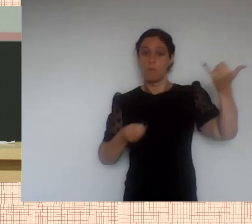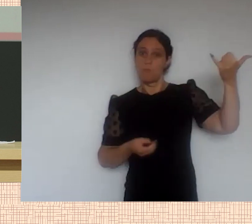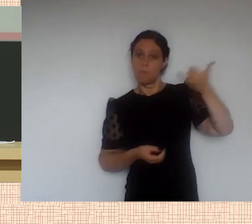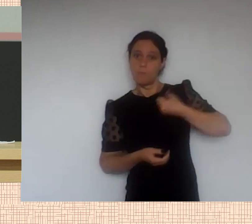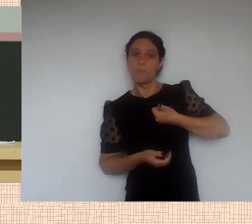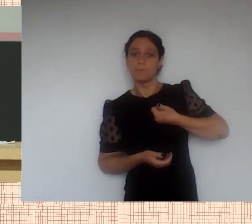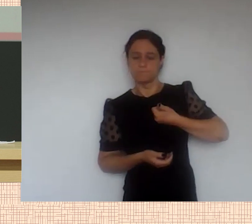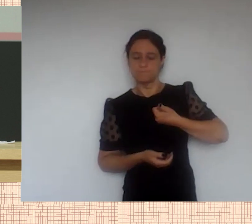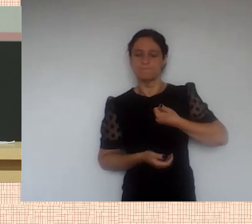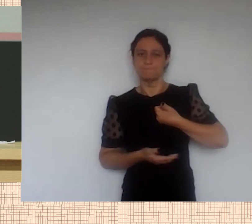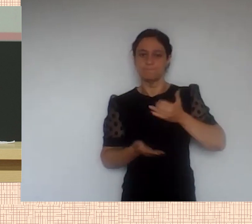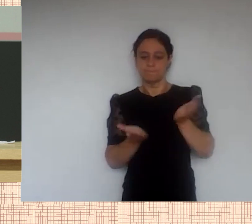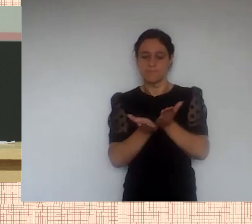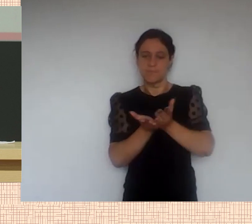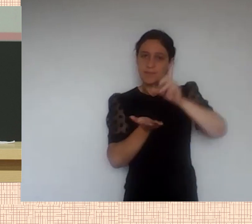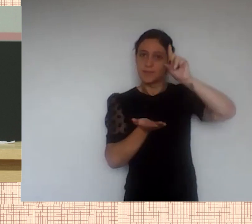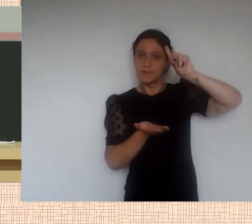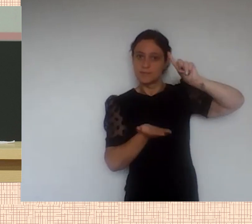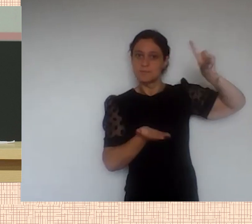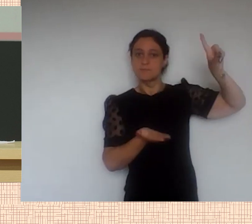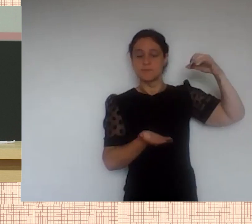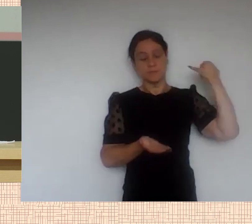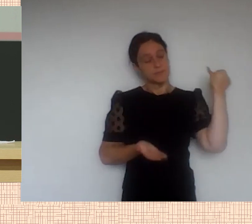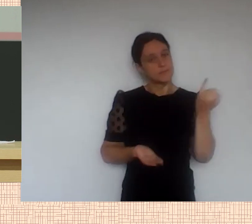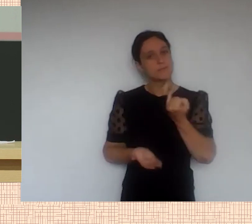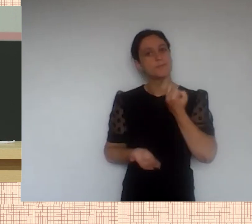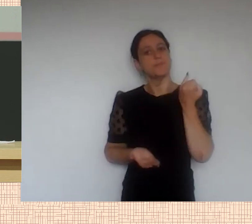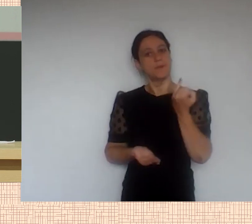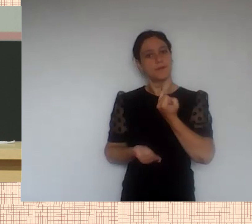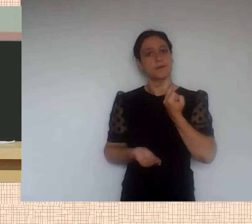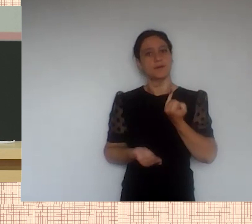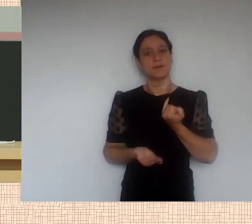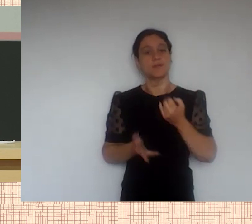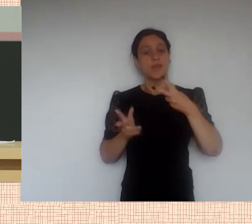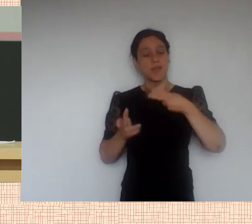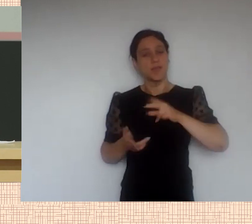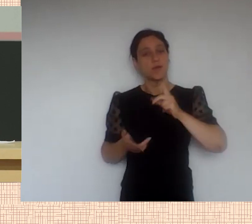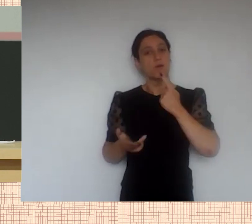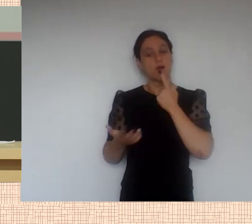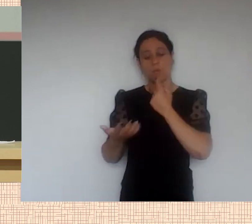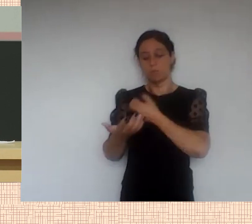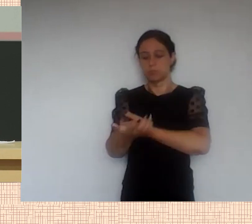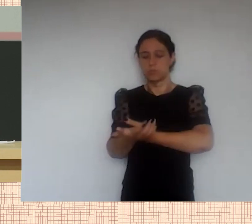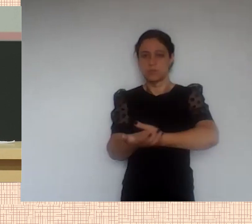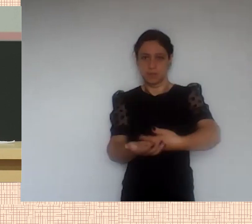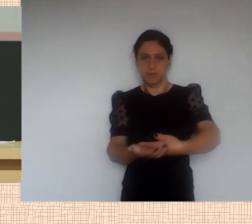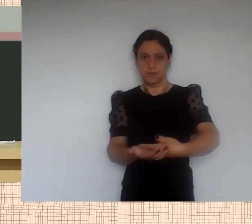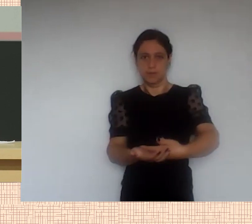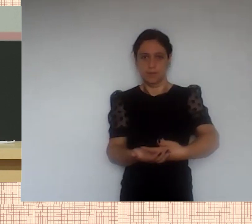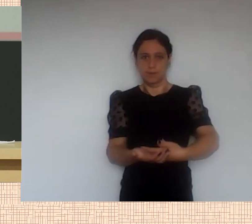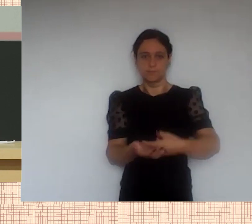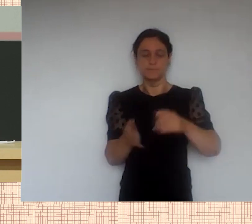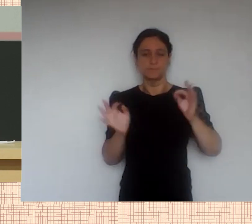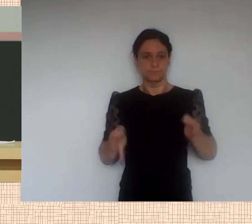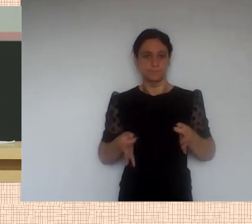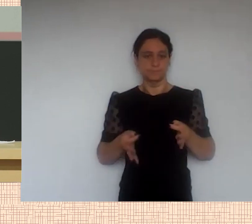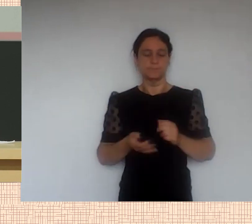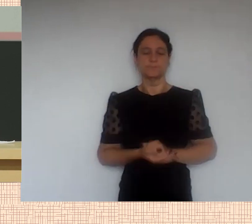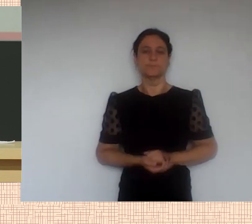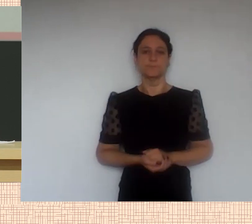palavra. Daí a importância da palavra. E a palavra, que nem corrente sanguínea, leva o que para você?